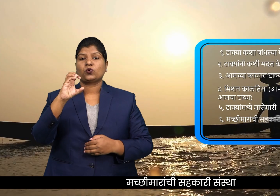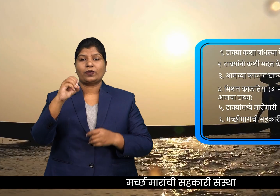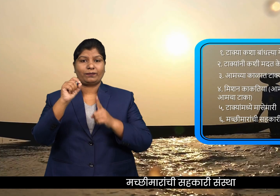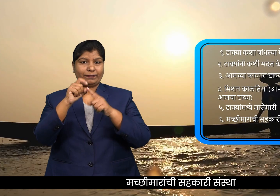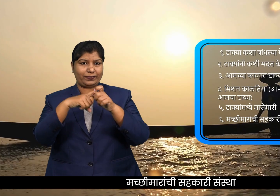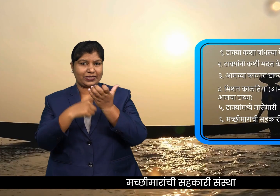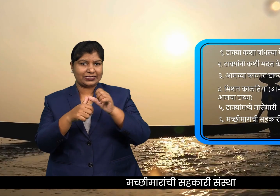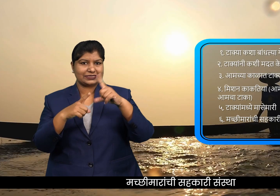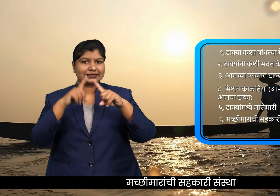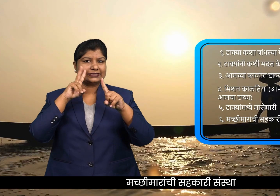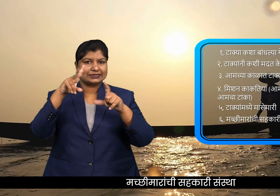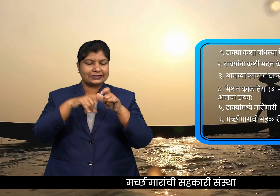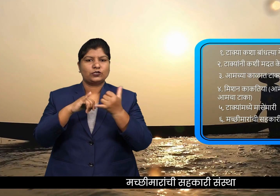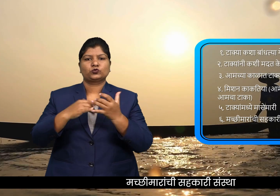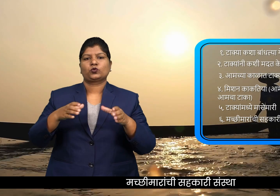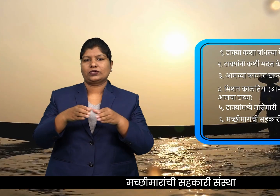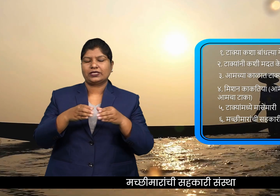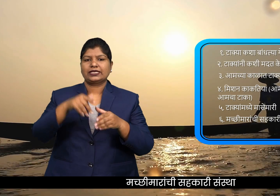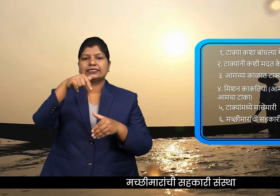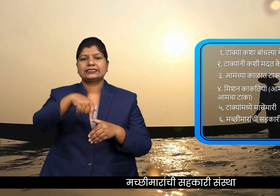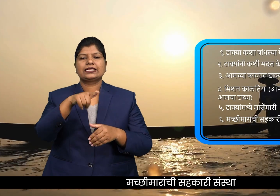मच्छीमारींची सहकारी संस्था.